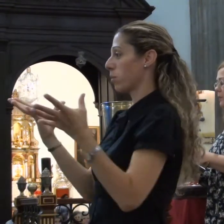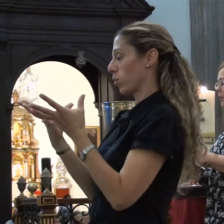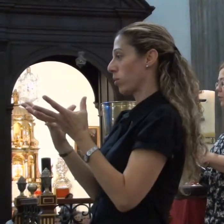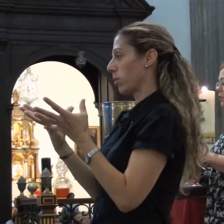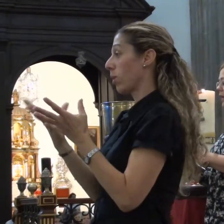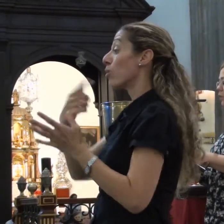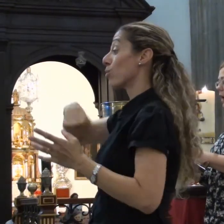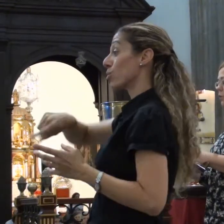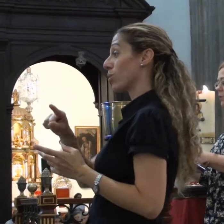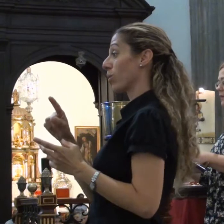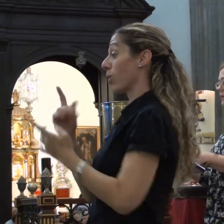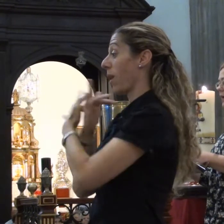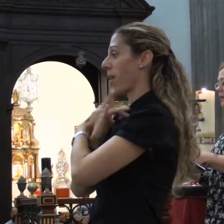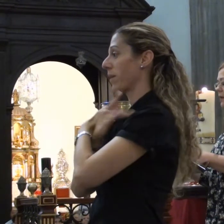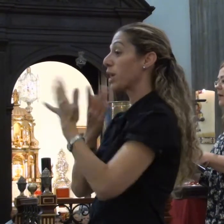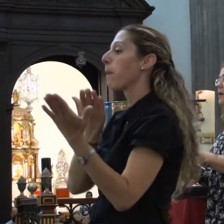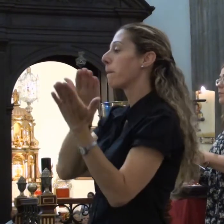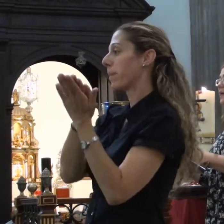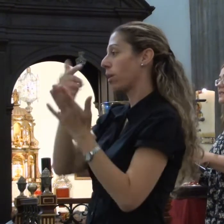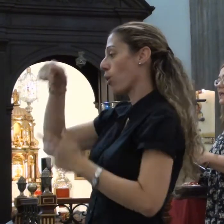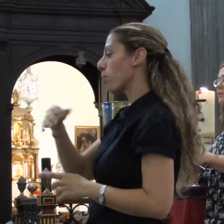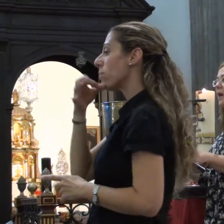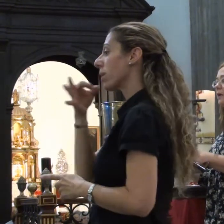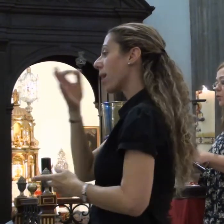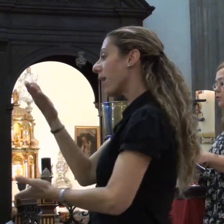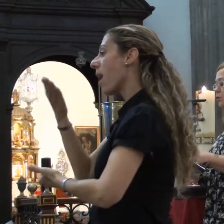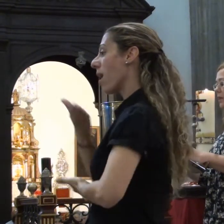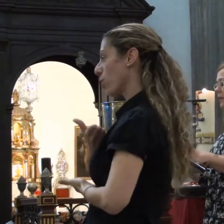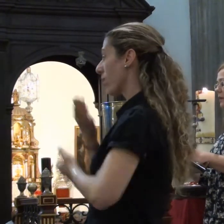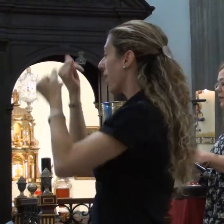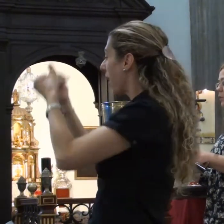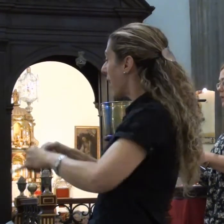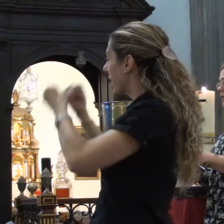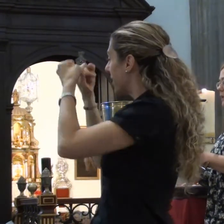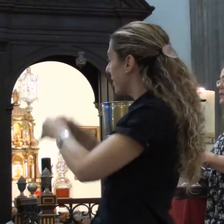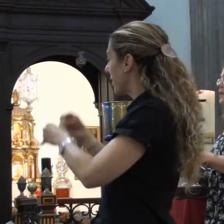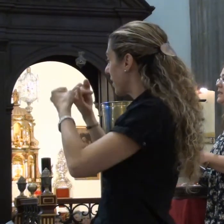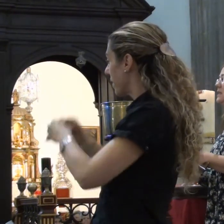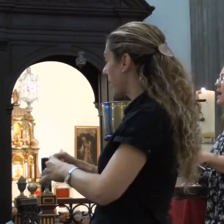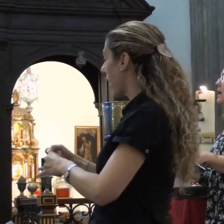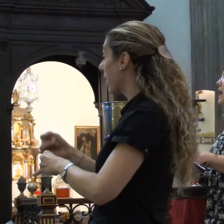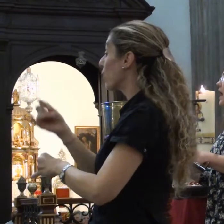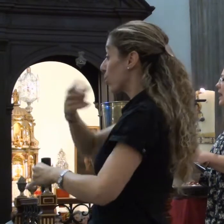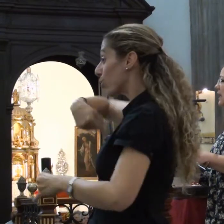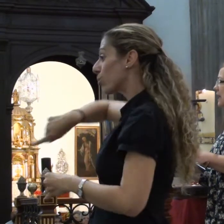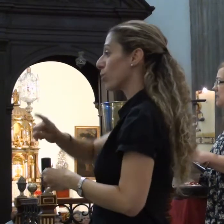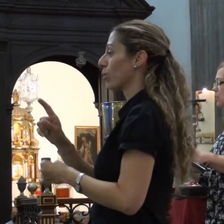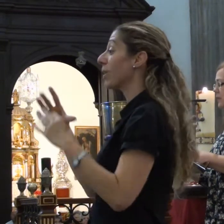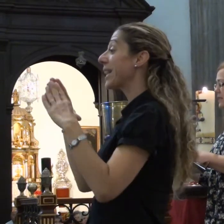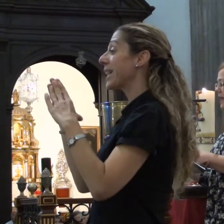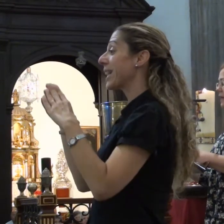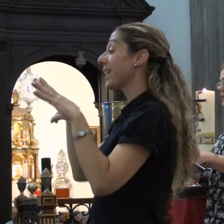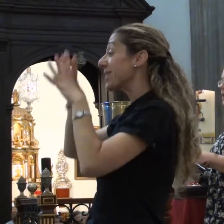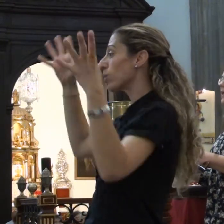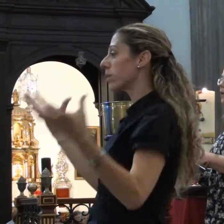a la Virgen del pino que nos ayude esta tarde para celebrar gozosamente nuestra pertenencia a la Iglesia